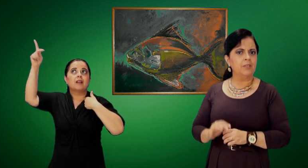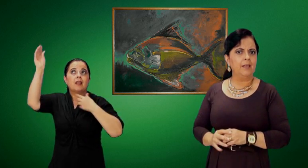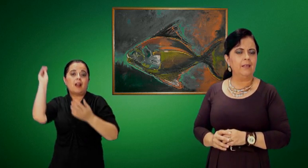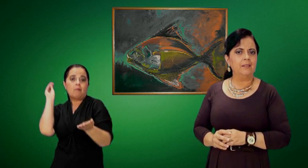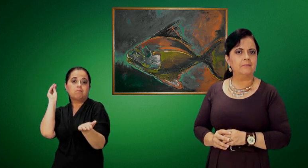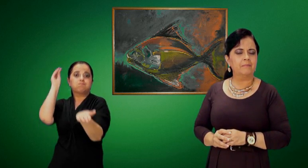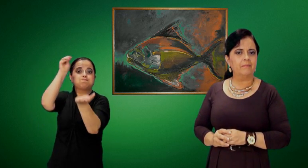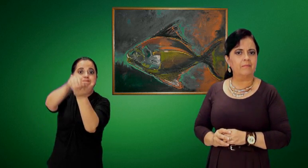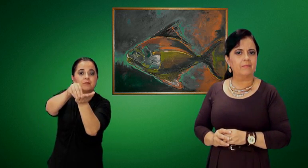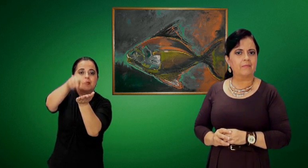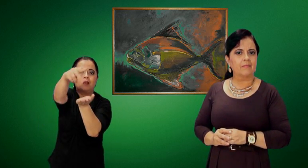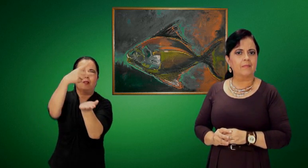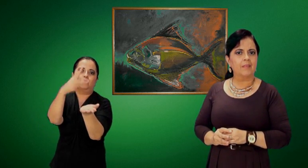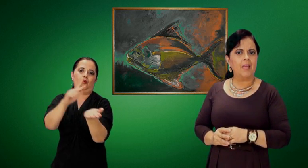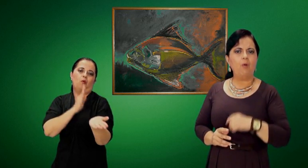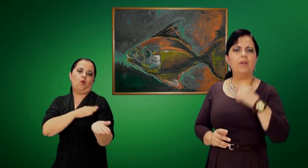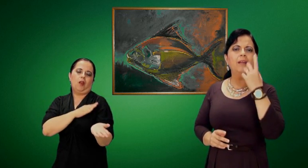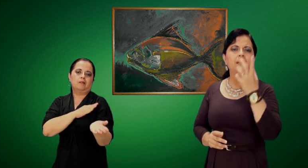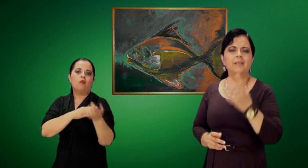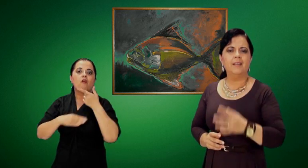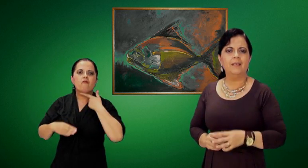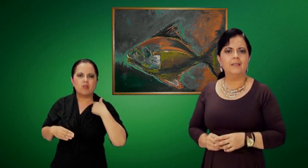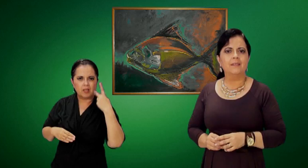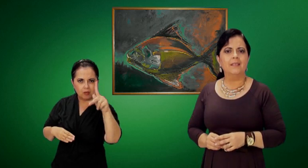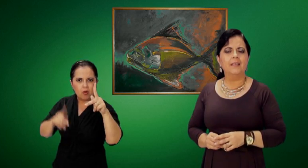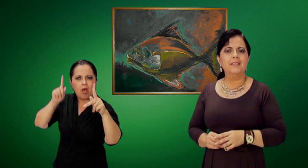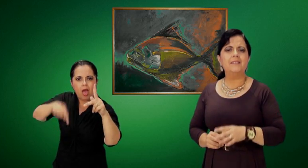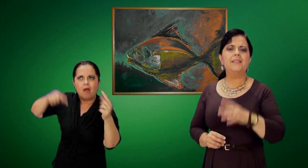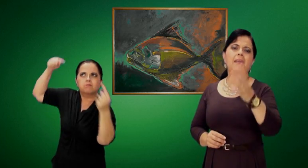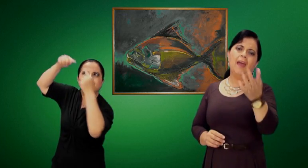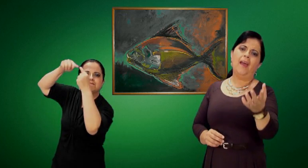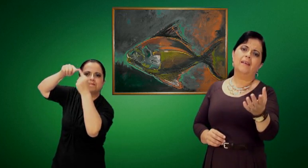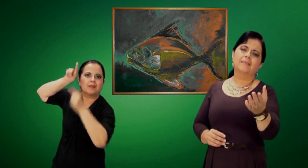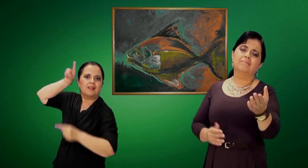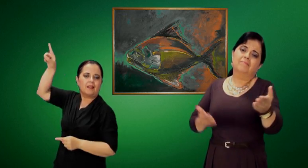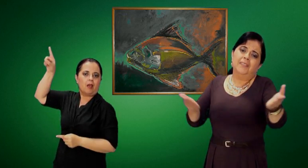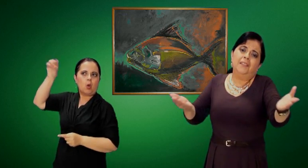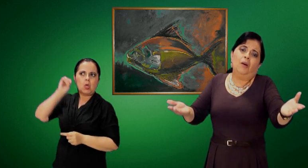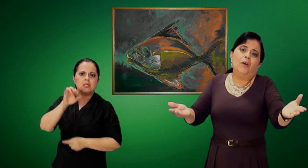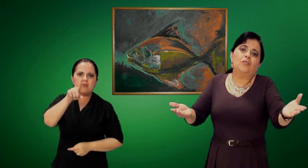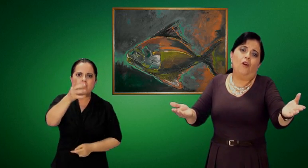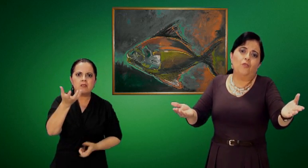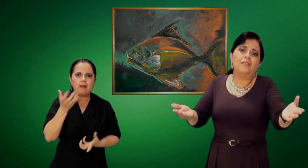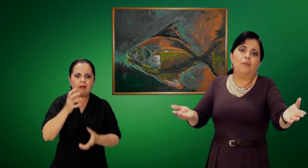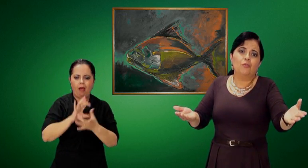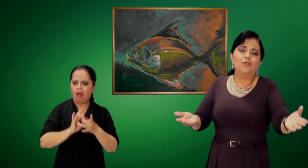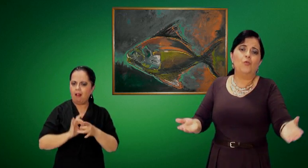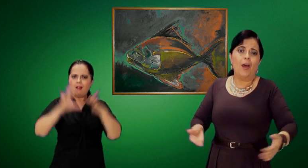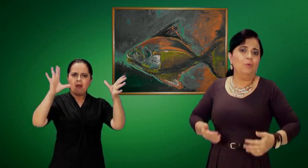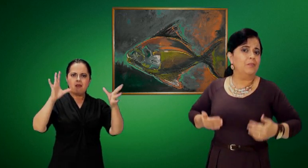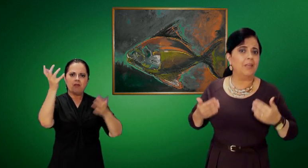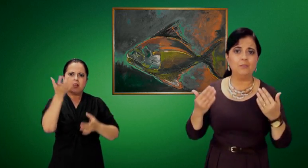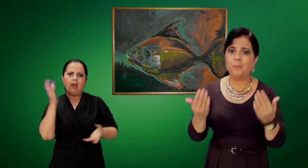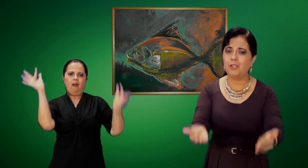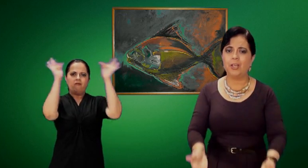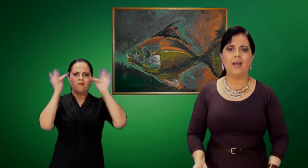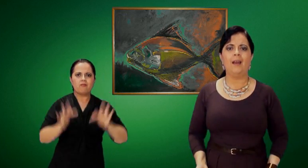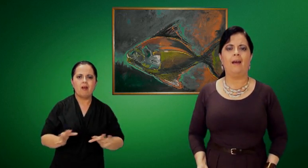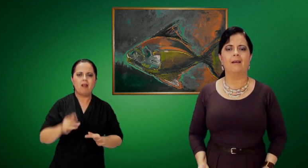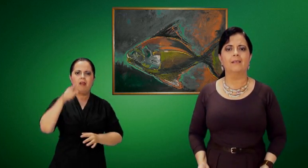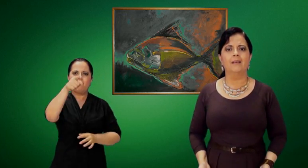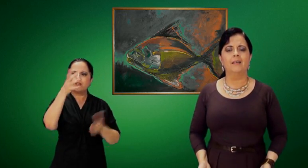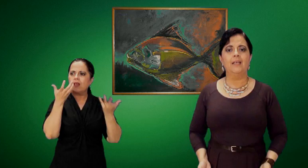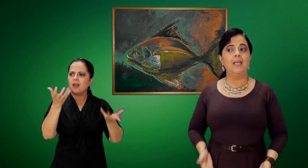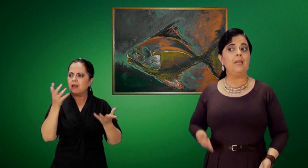a vontade dele, é o querer dele. Se é, então é só você continuar lutando para